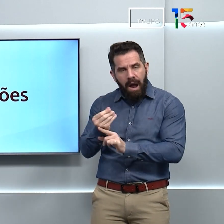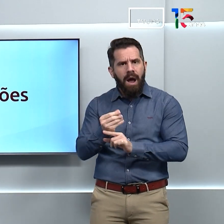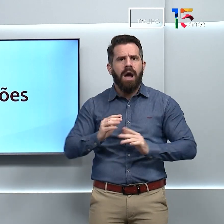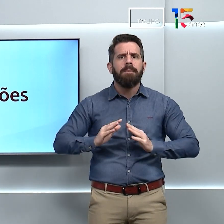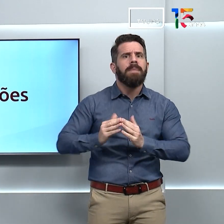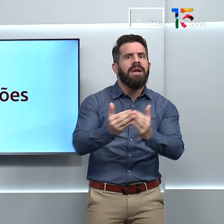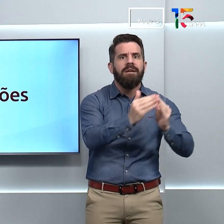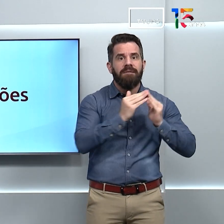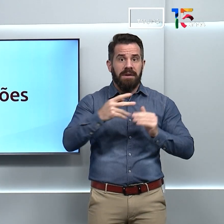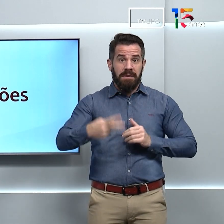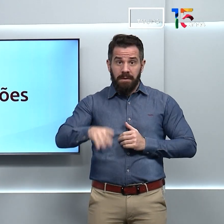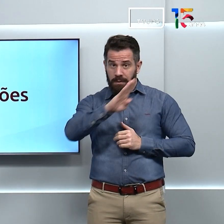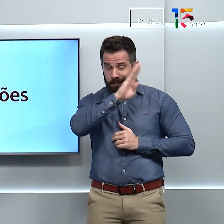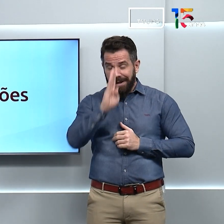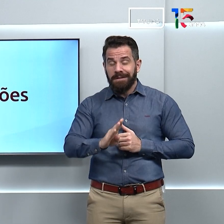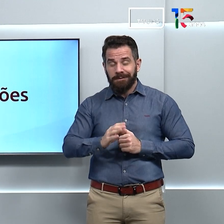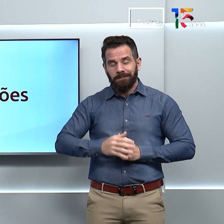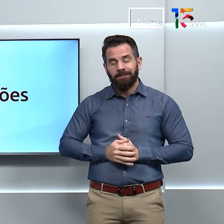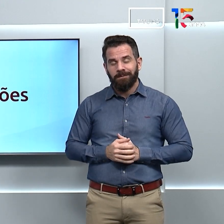periferias do Brasil.